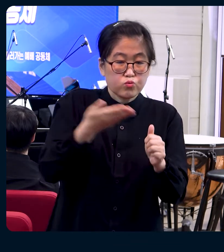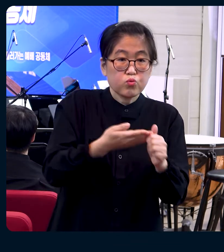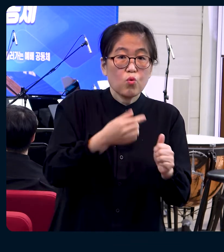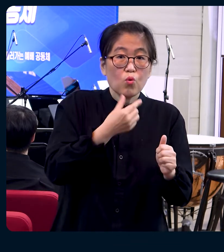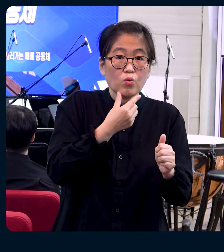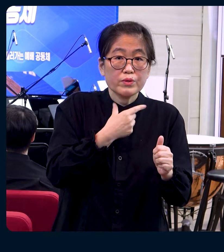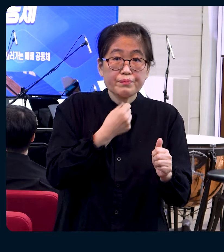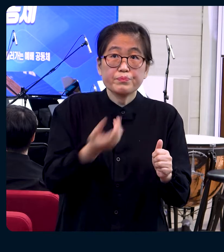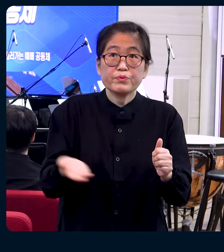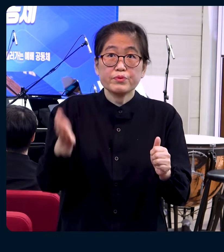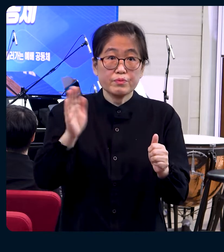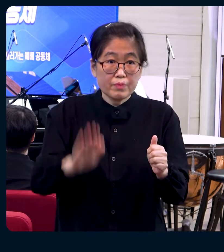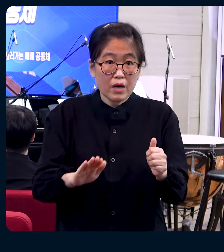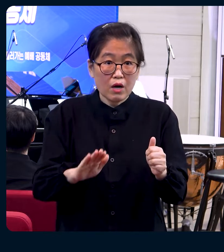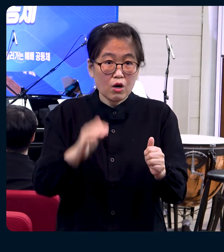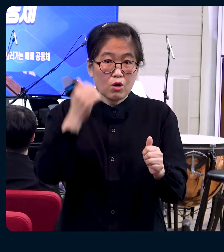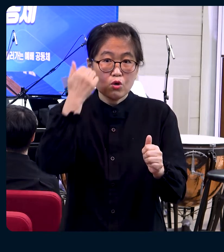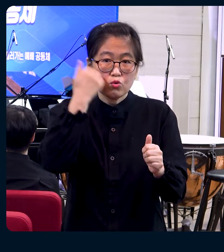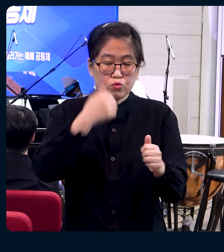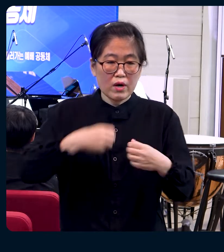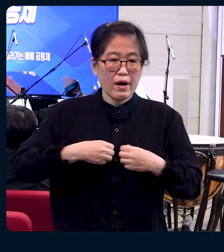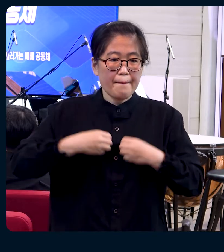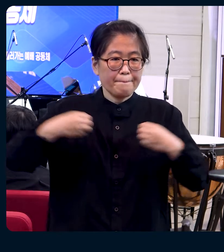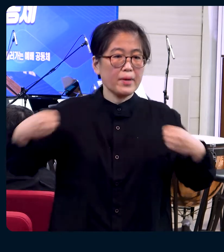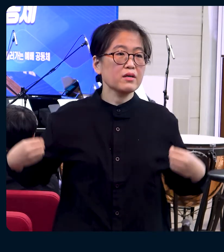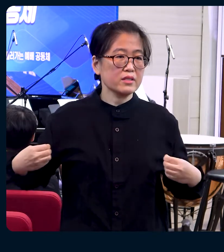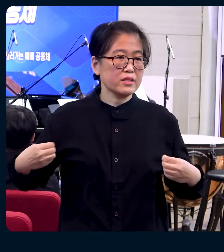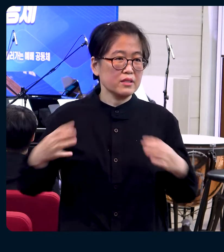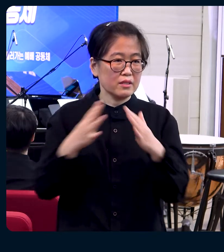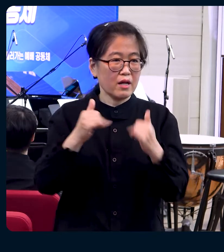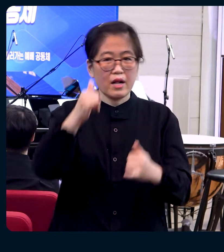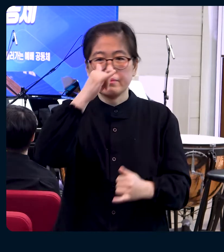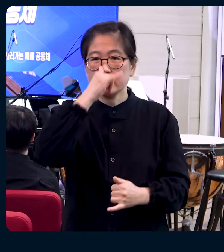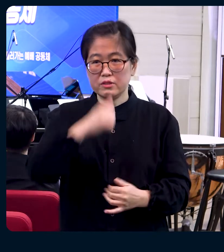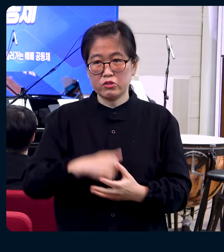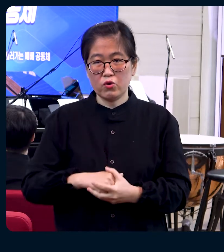싶은 옷이 있다 할지라도 누군가 벗기는 놈이 있다는 것입니다.